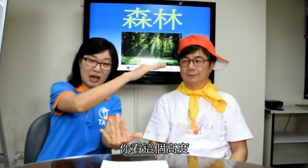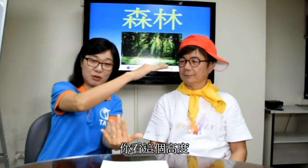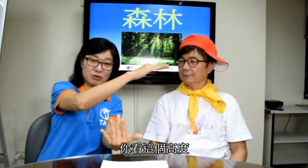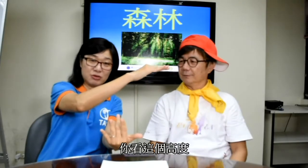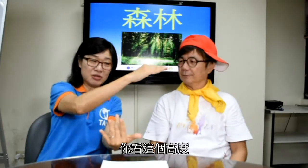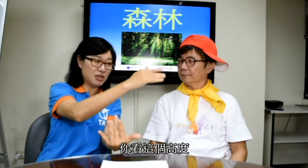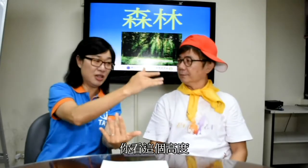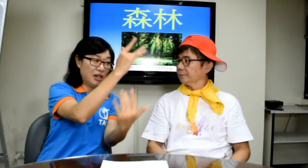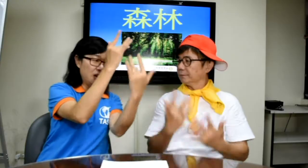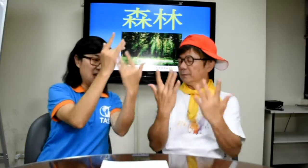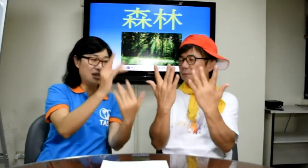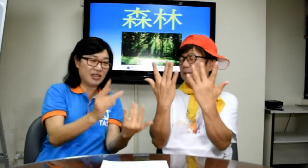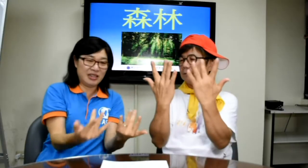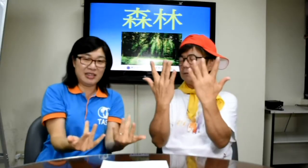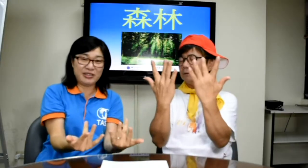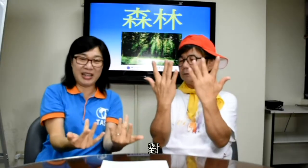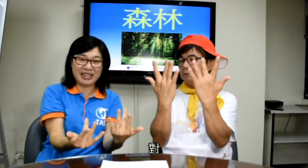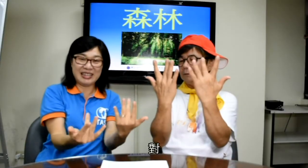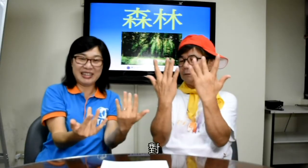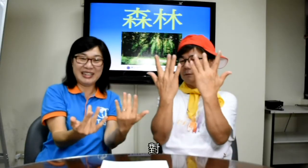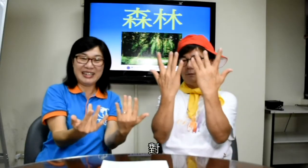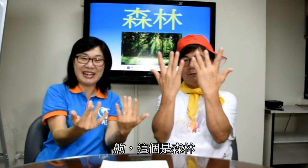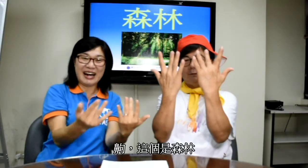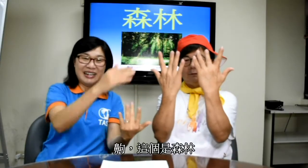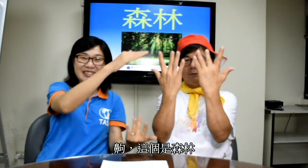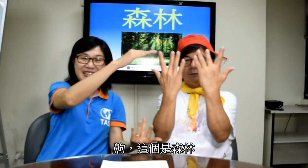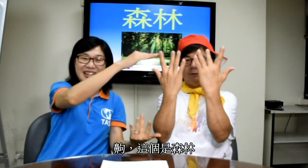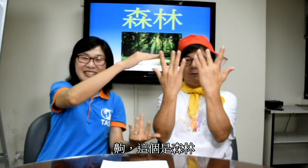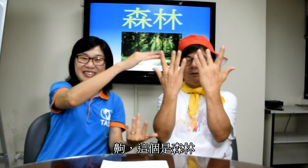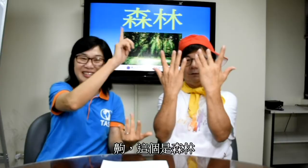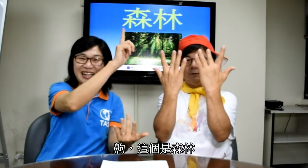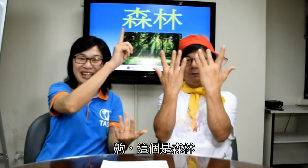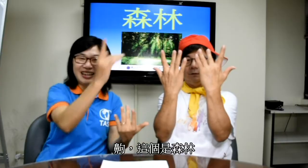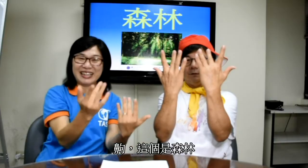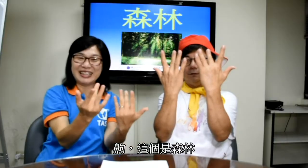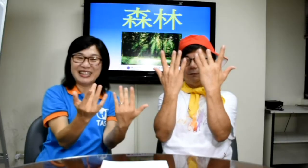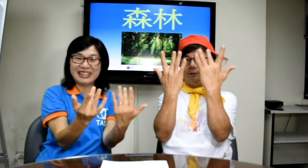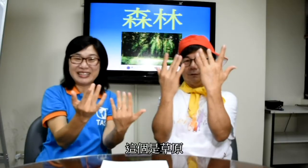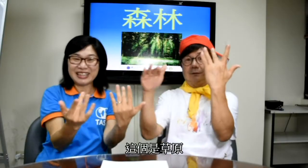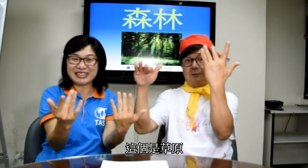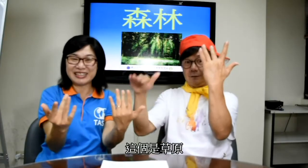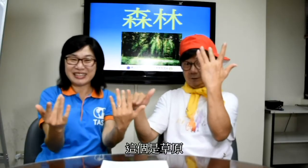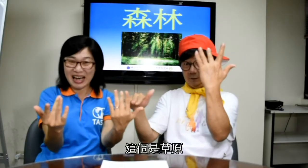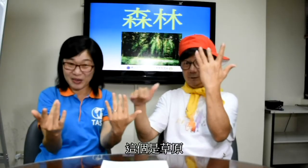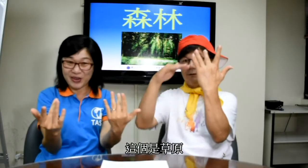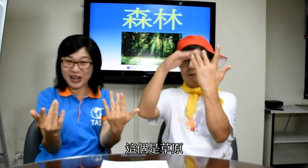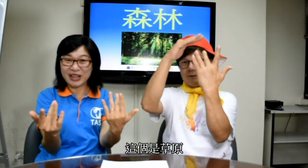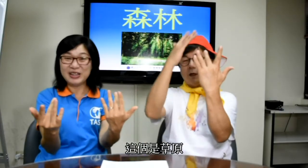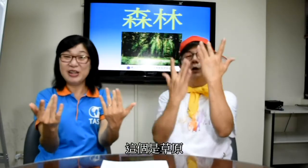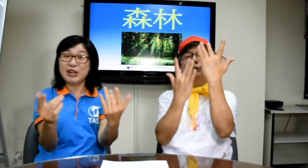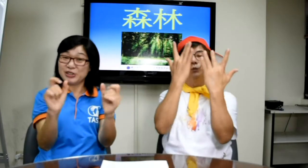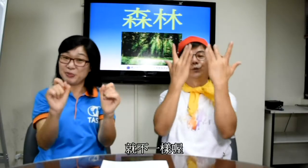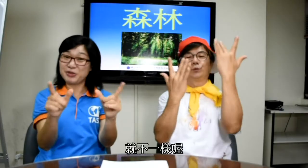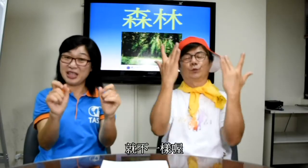度，对，这个是森林，这个是草原，就不一样